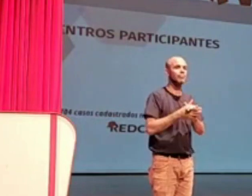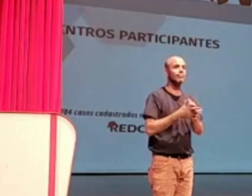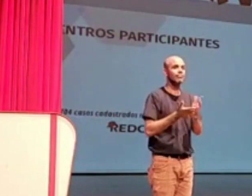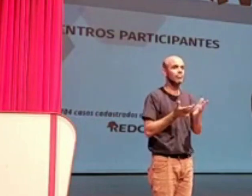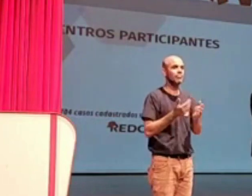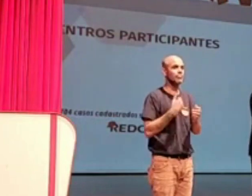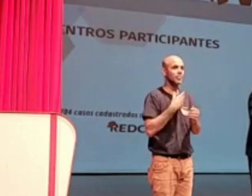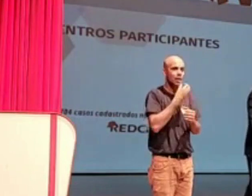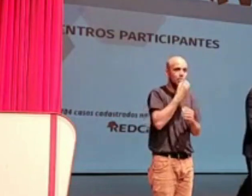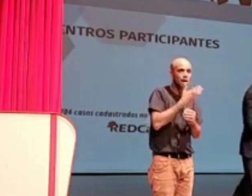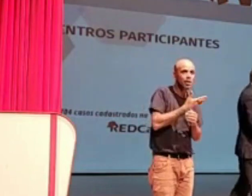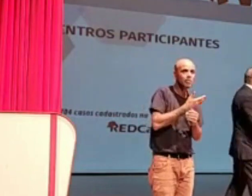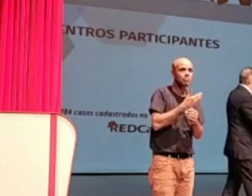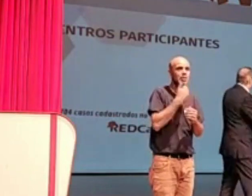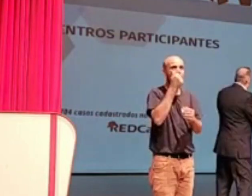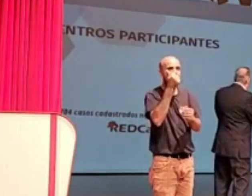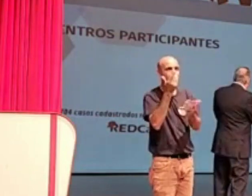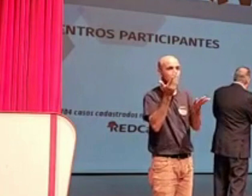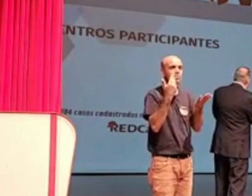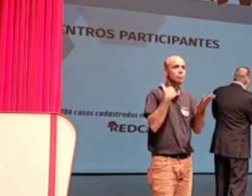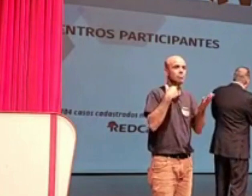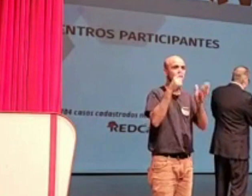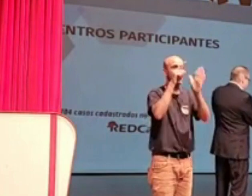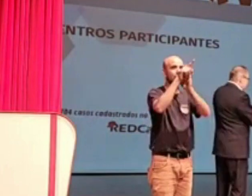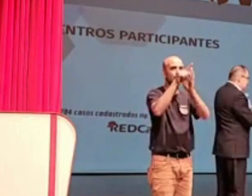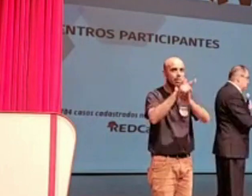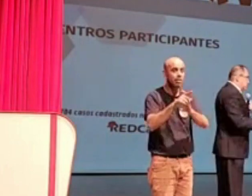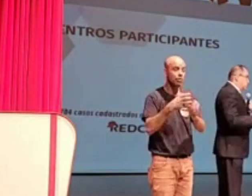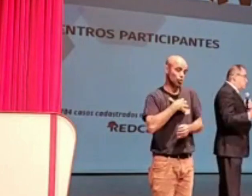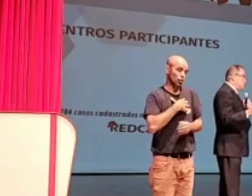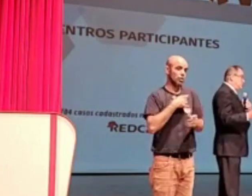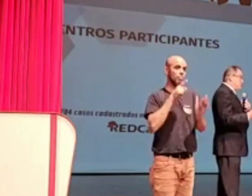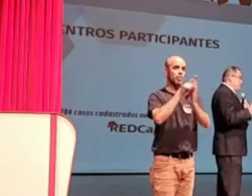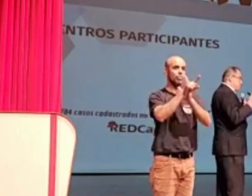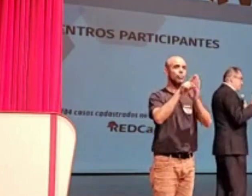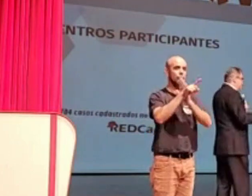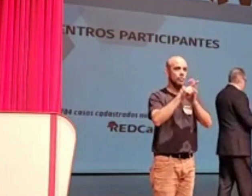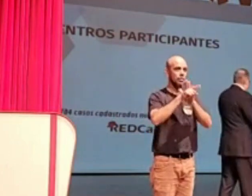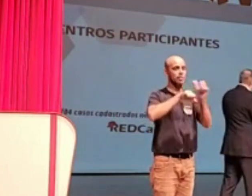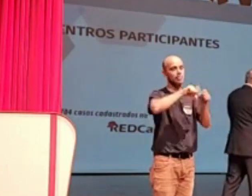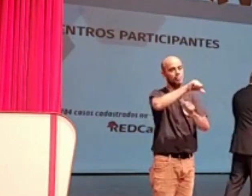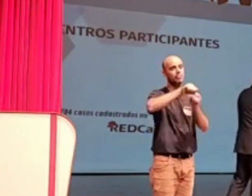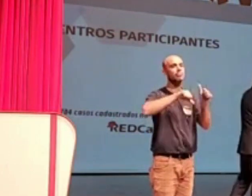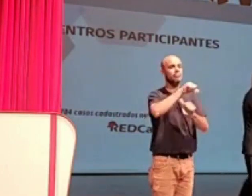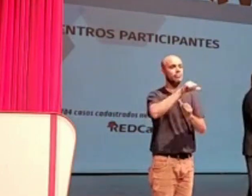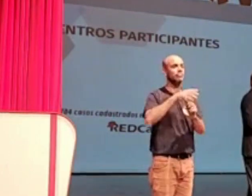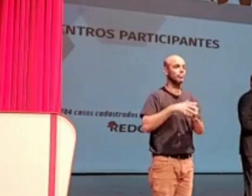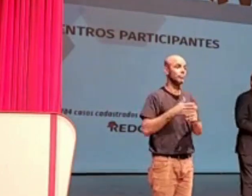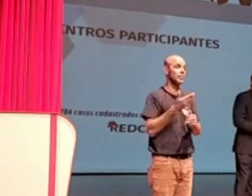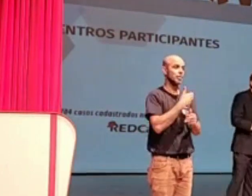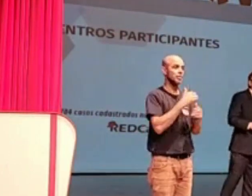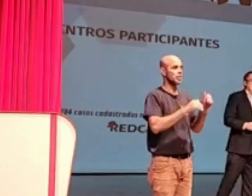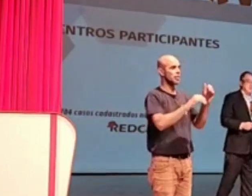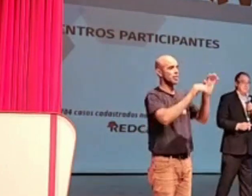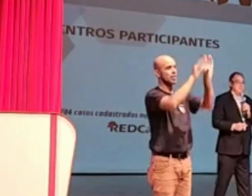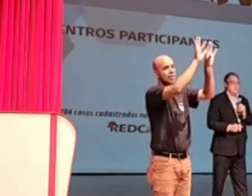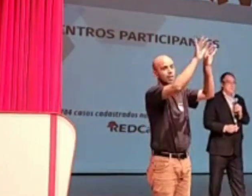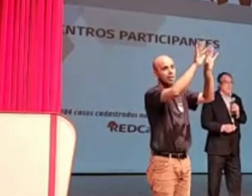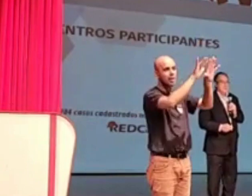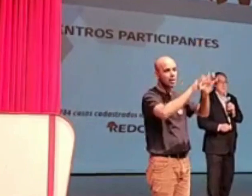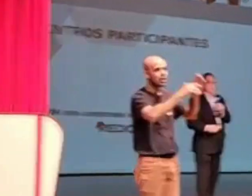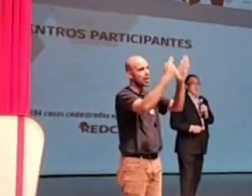está bem, então é importante você proteger os dados. E hoje em dia o OMS reconhece esse banco de dados, chama